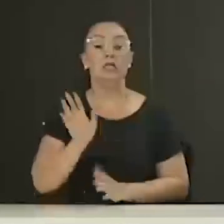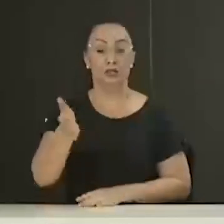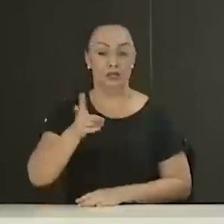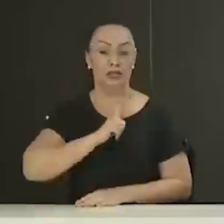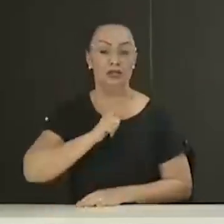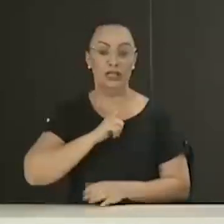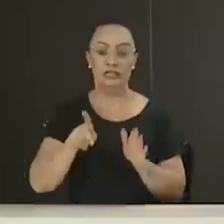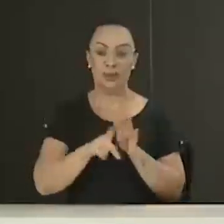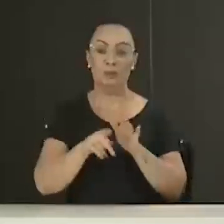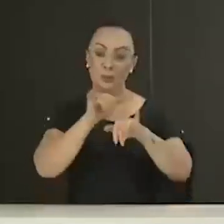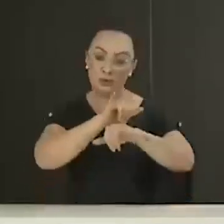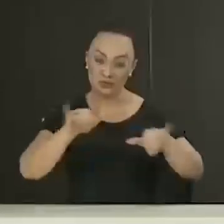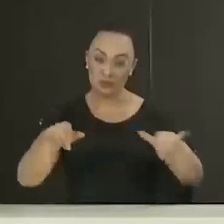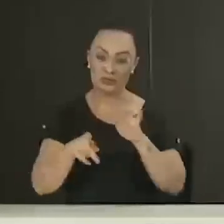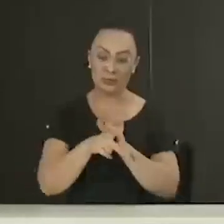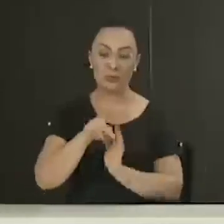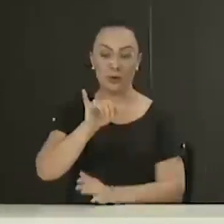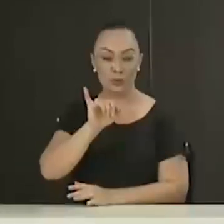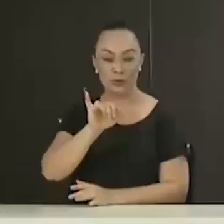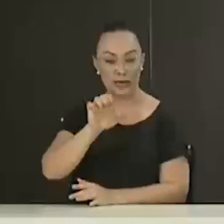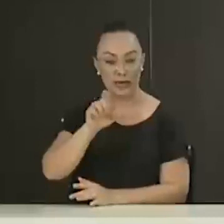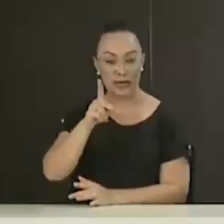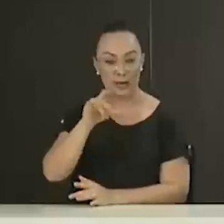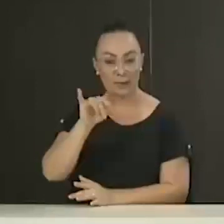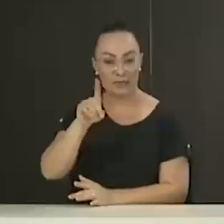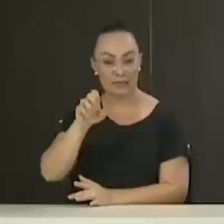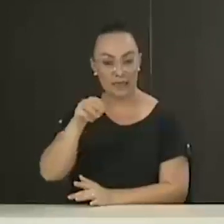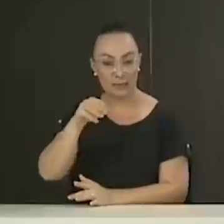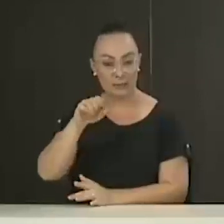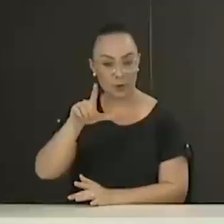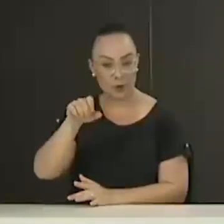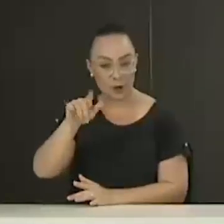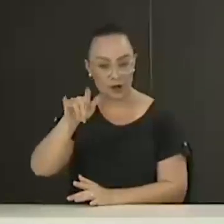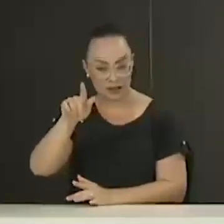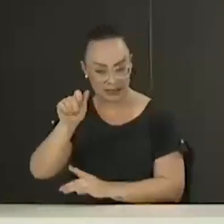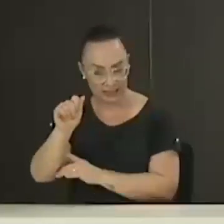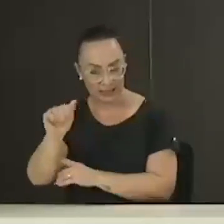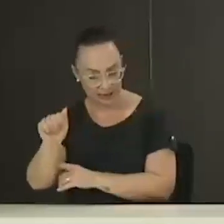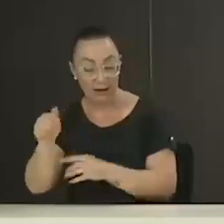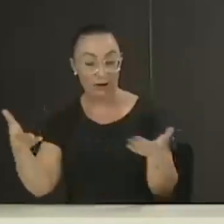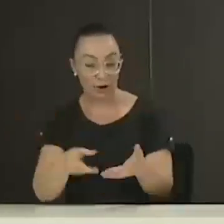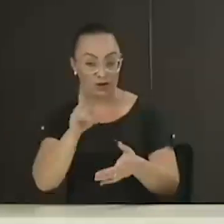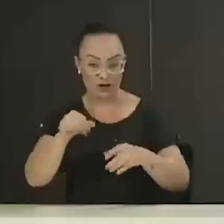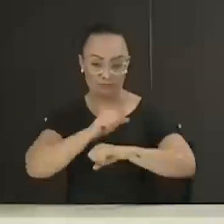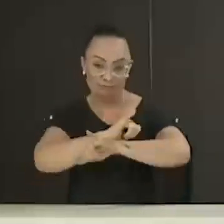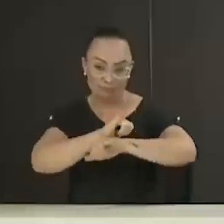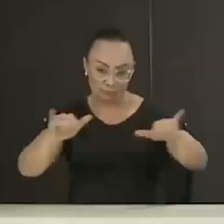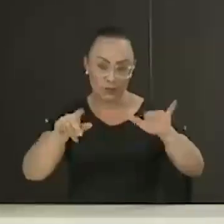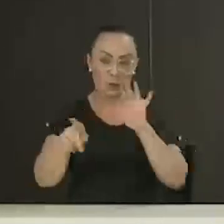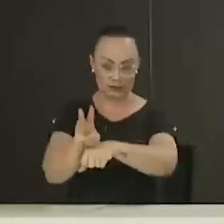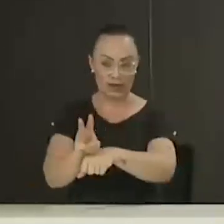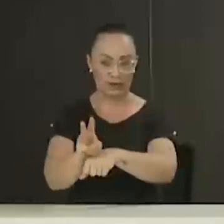boletim epidemiológico e vai ser disponibilizado no coronavírus contas ce.gov essa plataforma de bi ar para curva de obra escova de